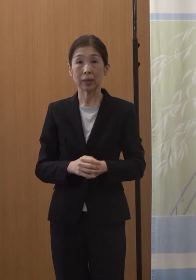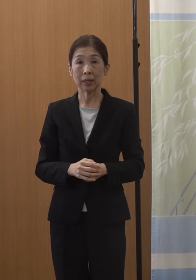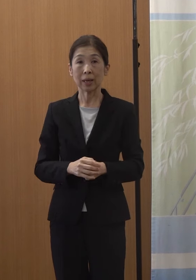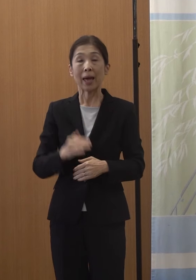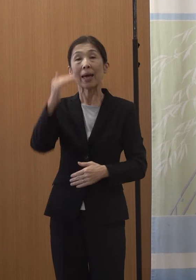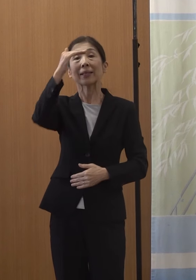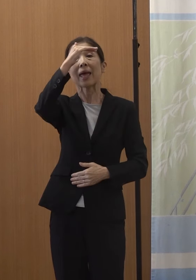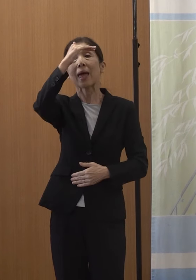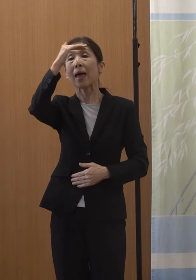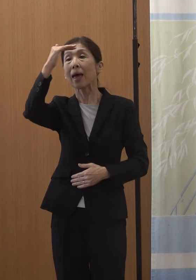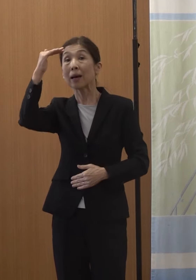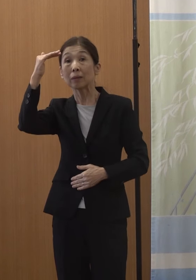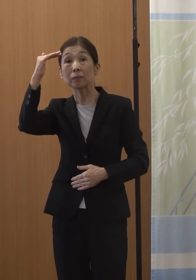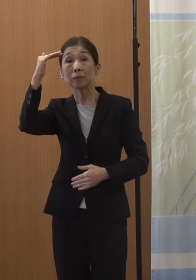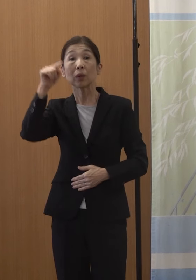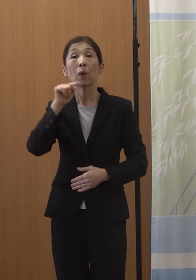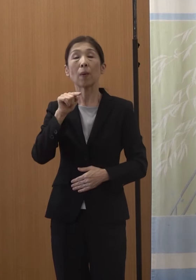観というものが